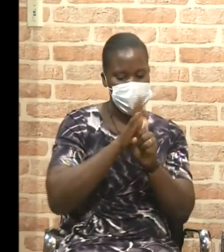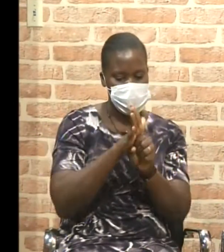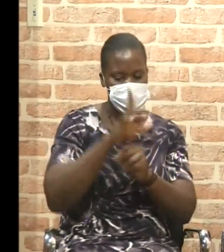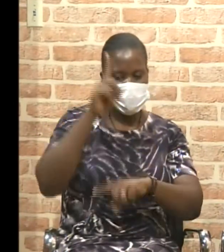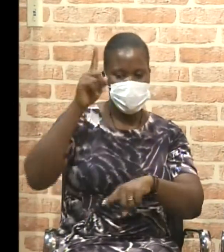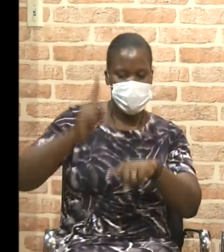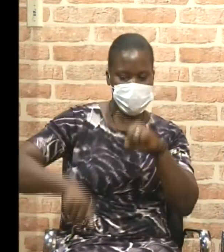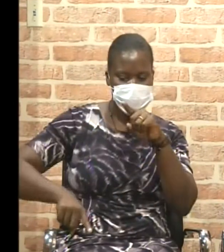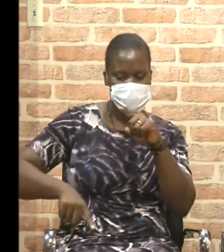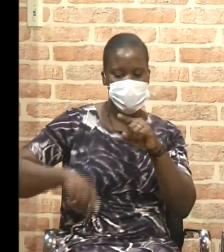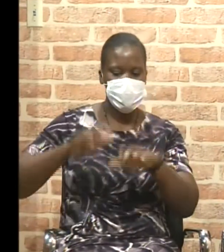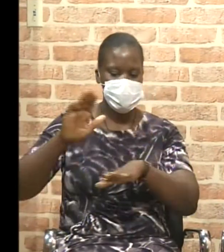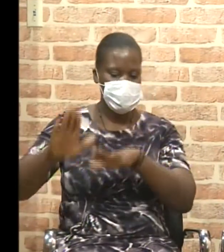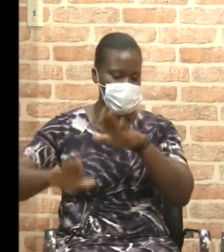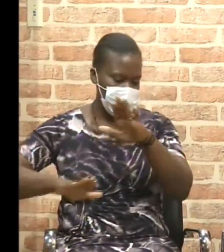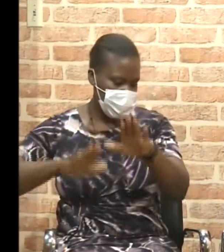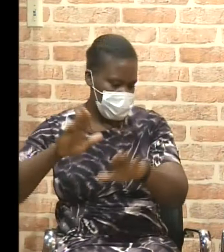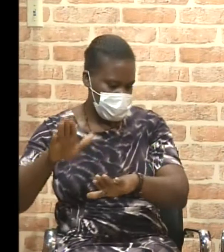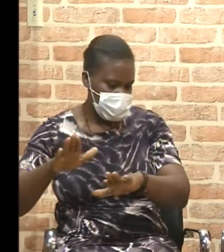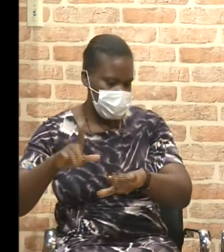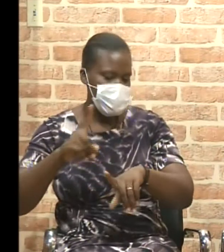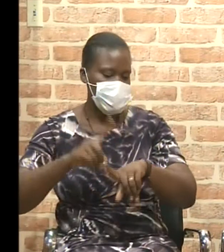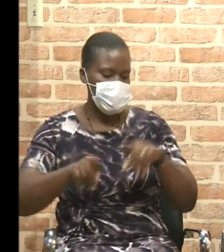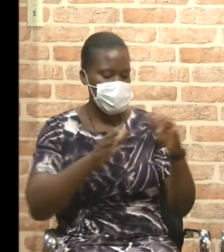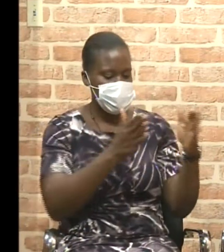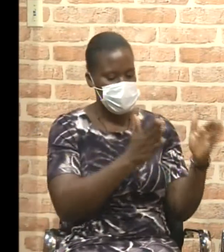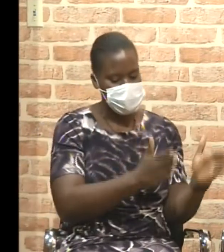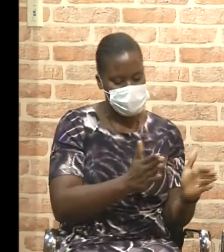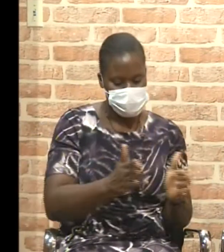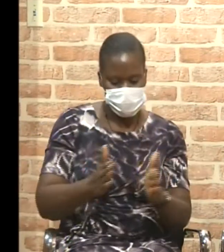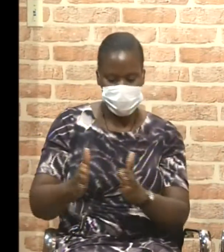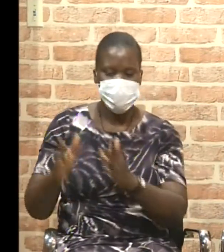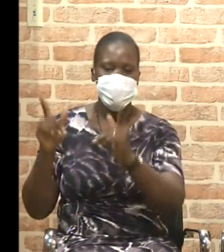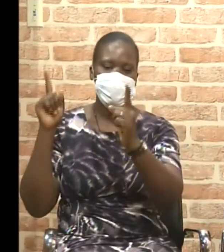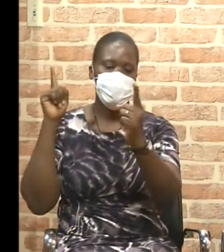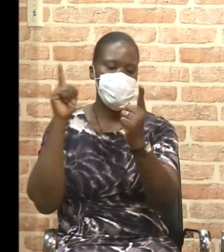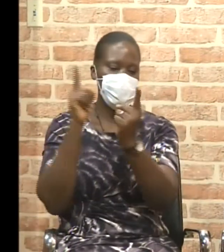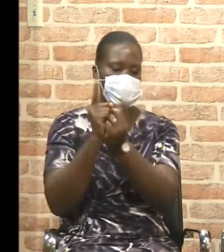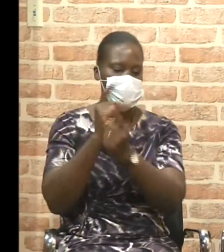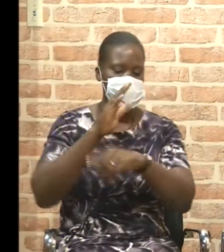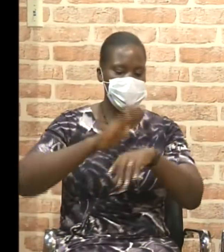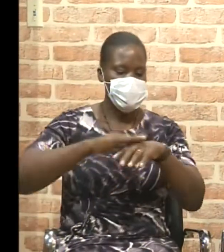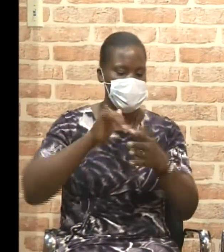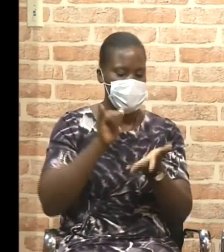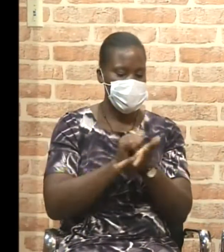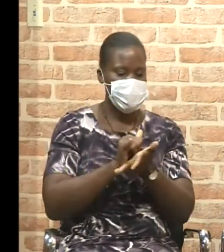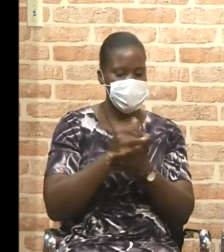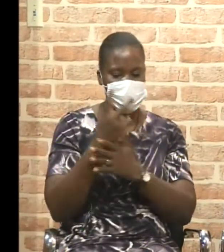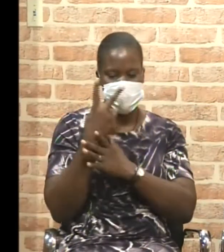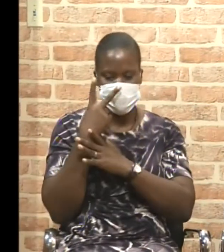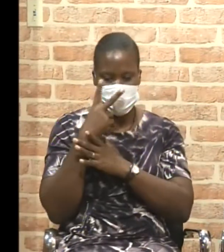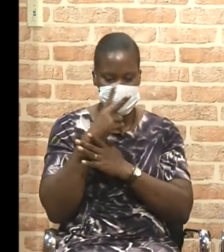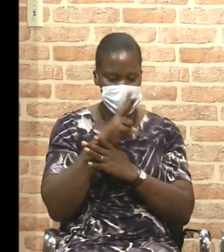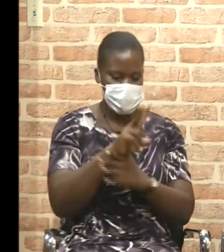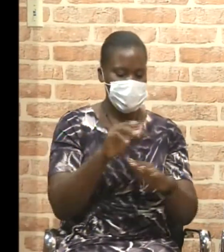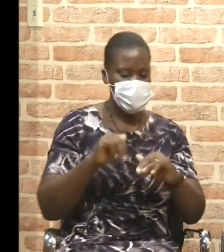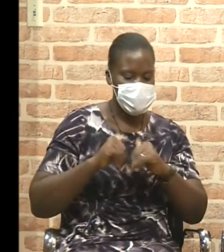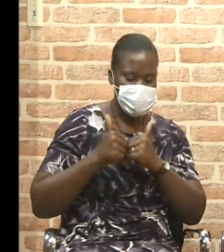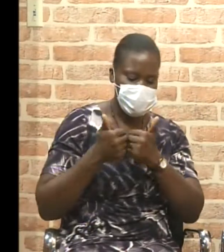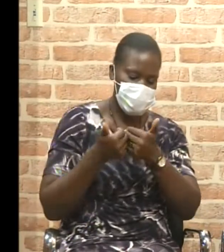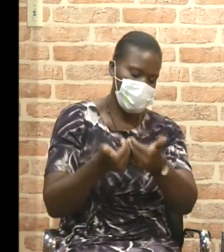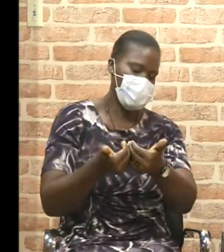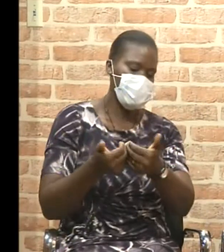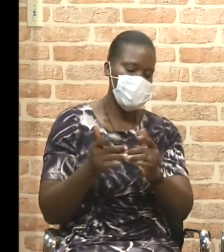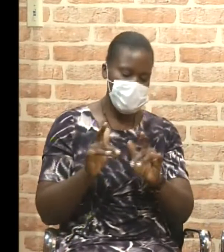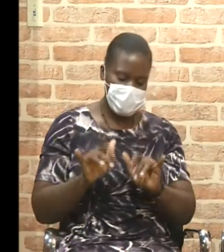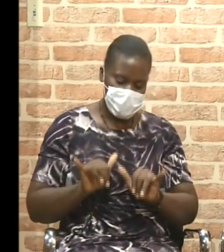toutefois, nous planifier déjà pour nous faire une rencontre sur ça, pour nous garder qui gens et mesures que nous prenons pour